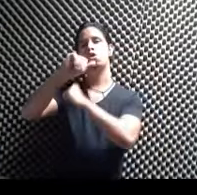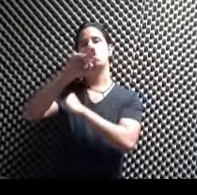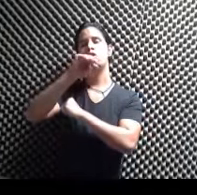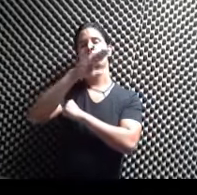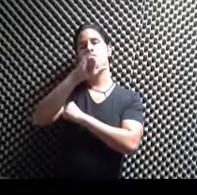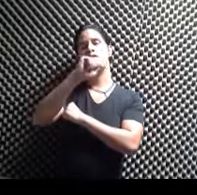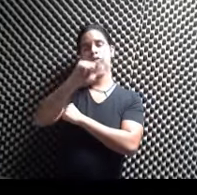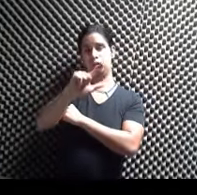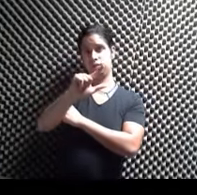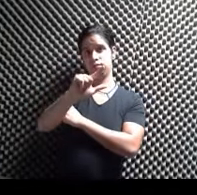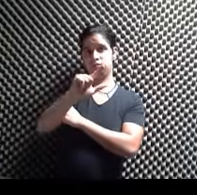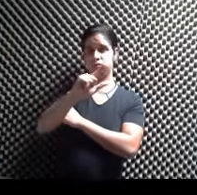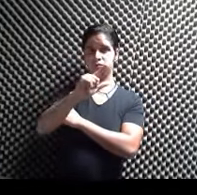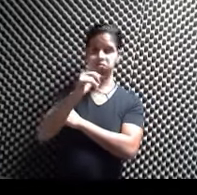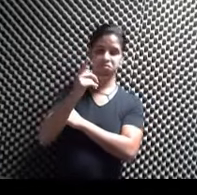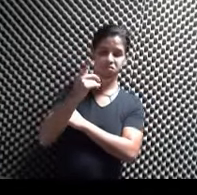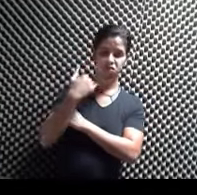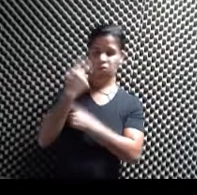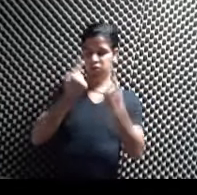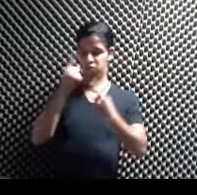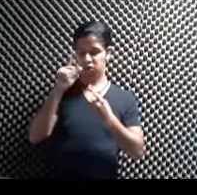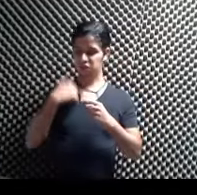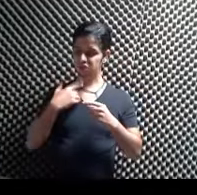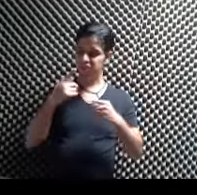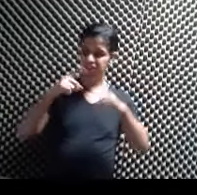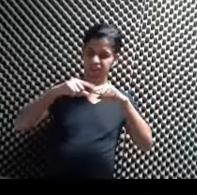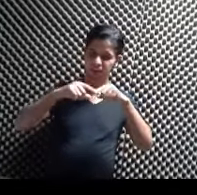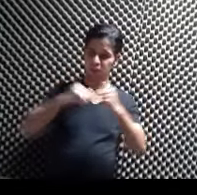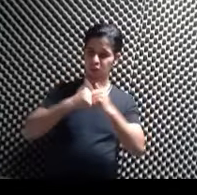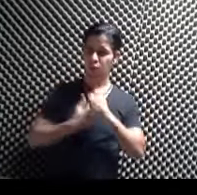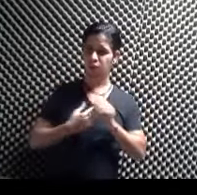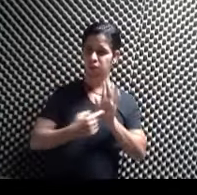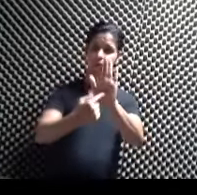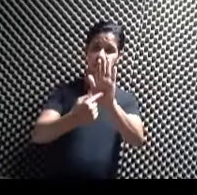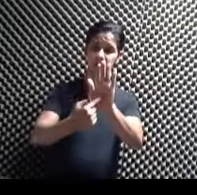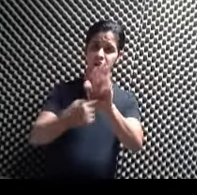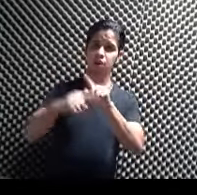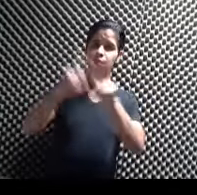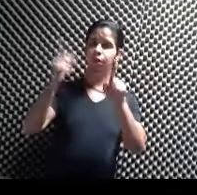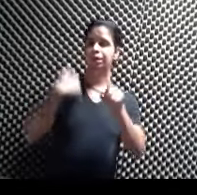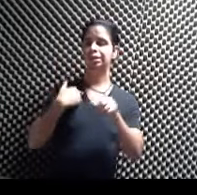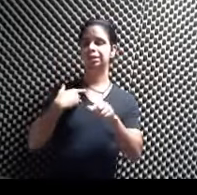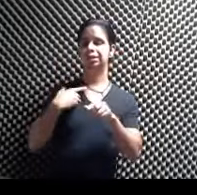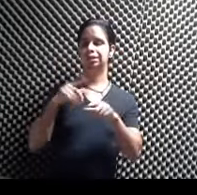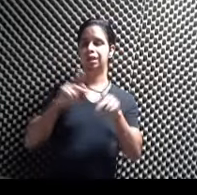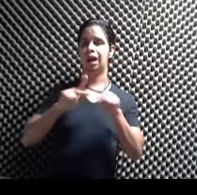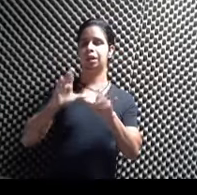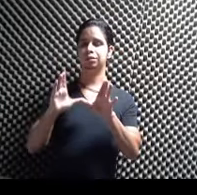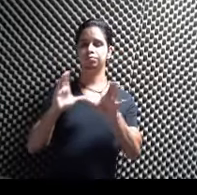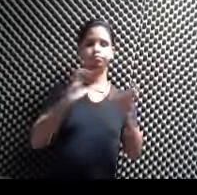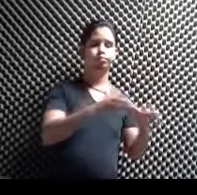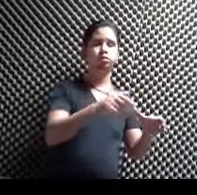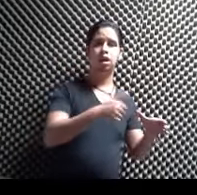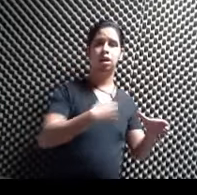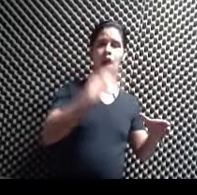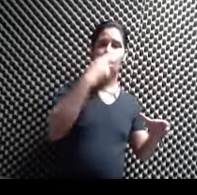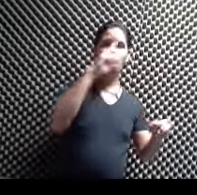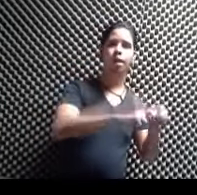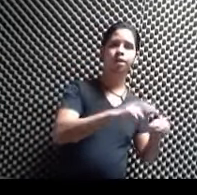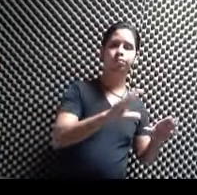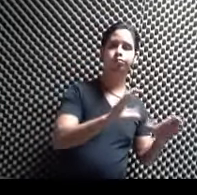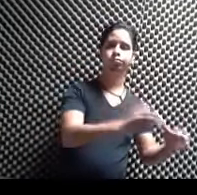sí. Depende de lo que se presente, claro. Y depende cómo se le presente al público. Pues, sin querer, pues, he caído más en el género de la comedia, pero a mí me gusta mucho